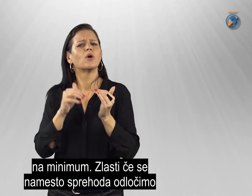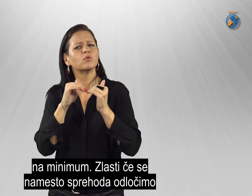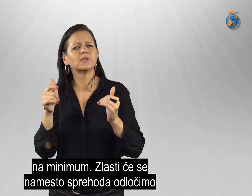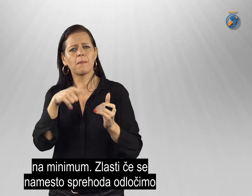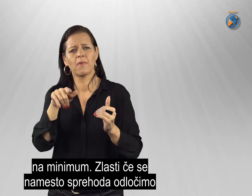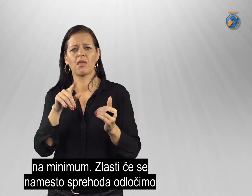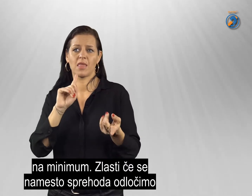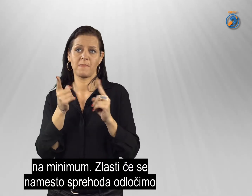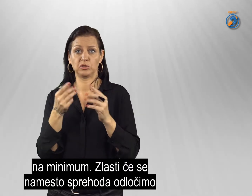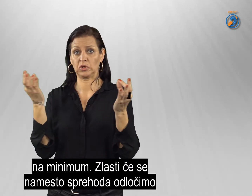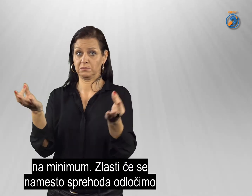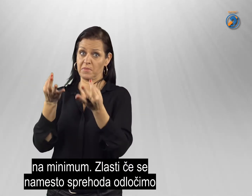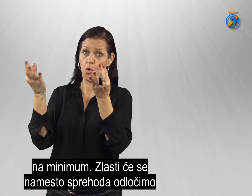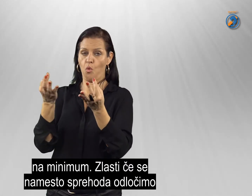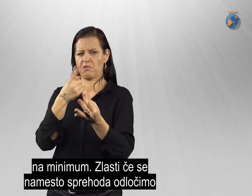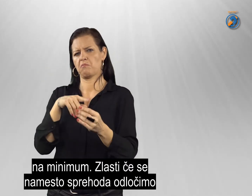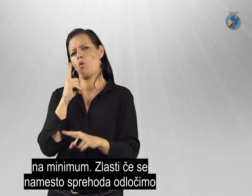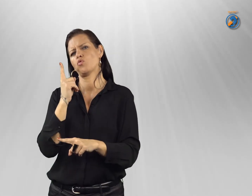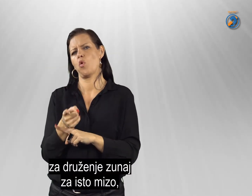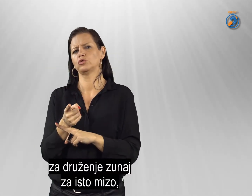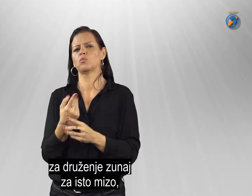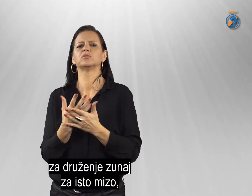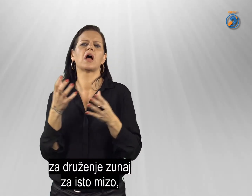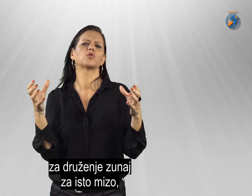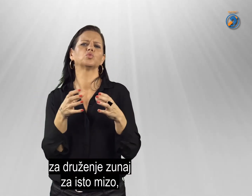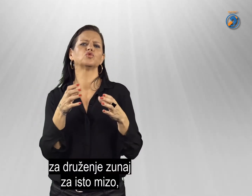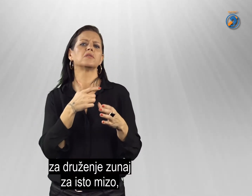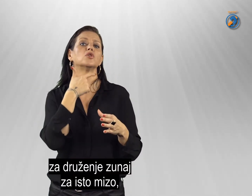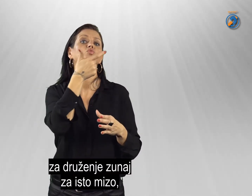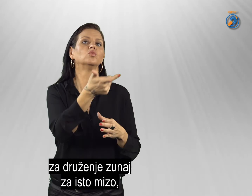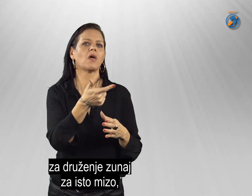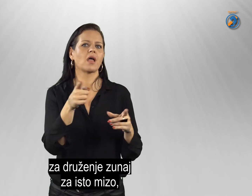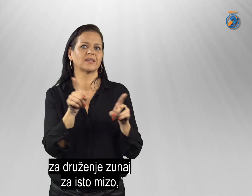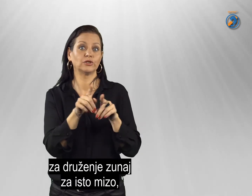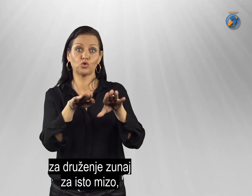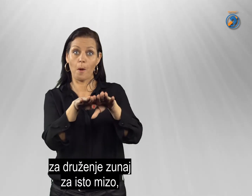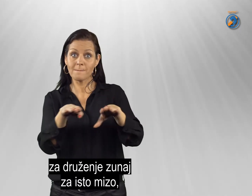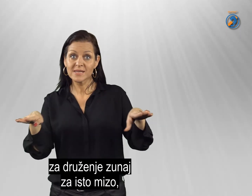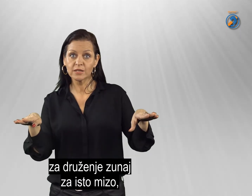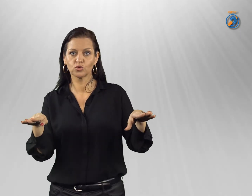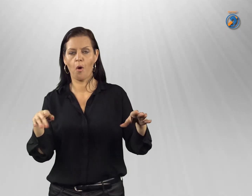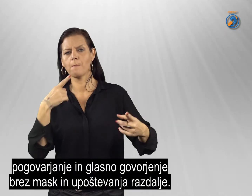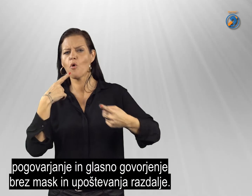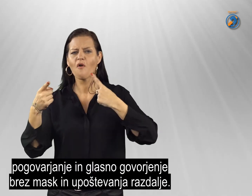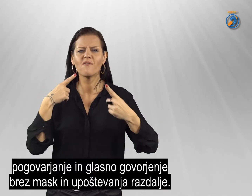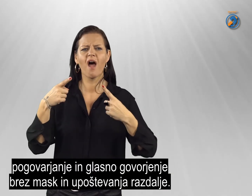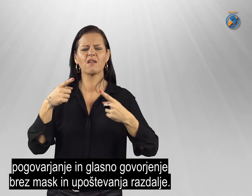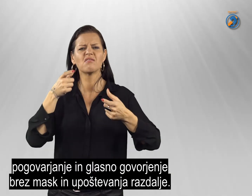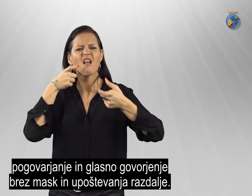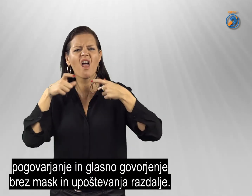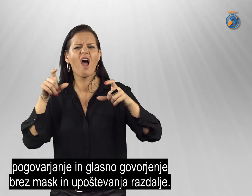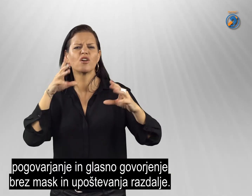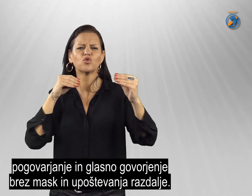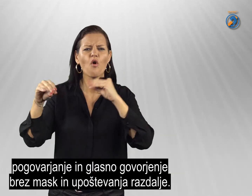Zlasti, če se namesto sprehoda odločimo za druženje zunaj za isto mizo, pogovarjanje in glasno govorjenje brez mask